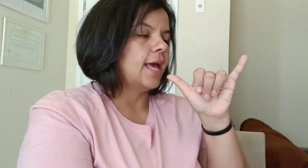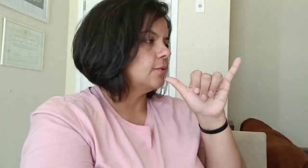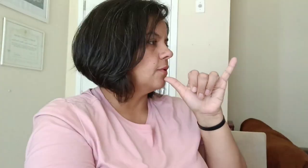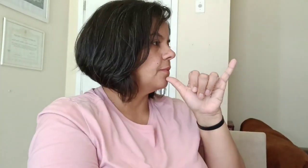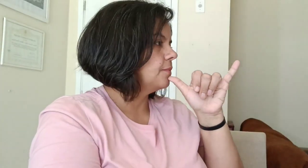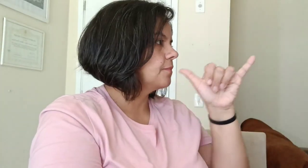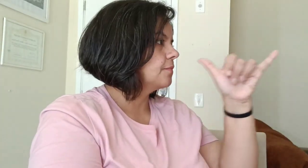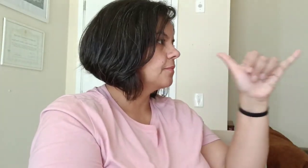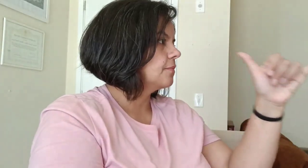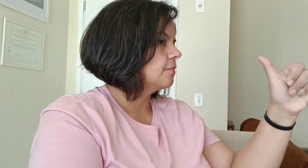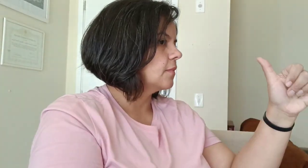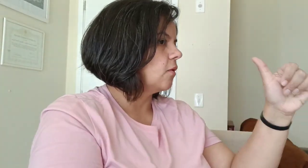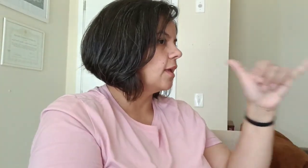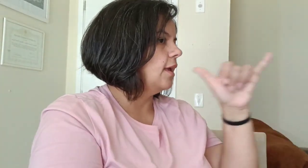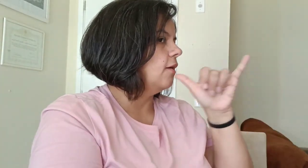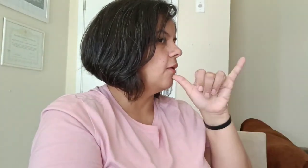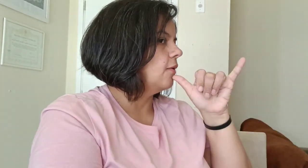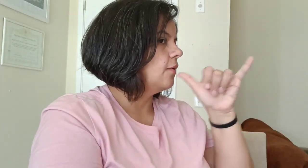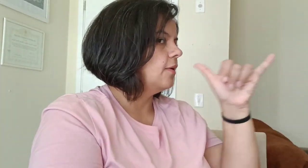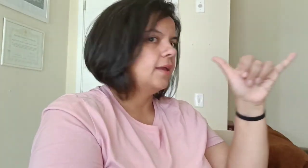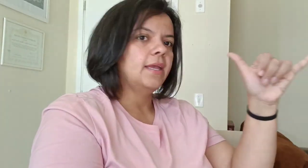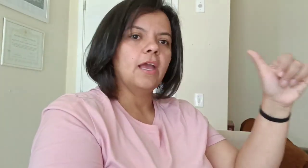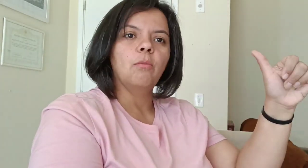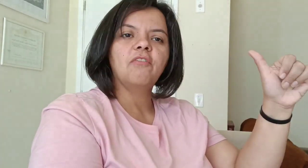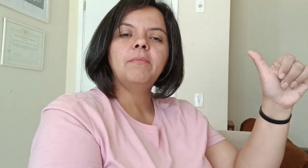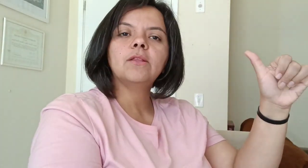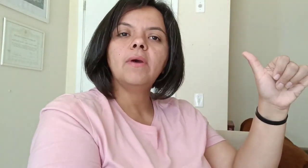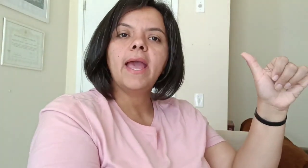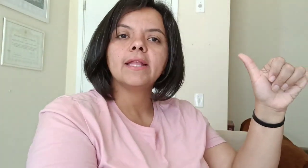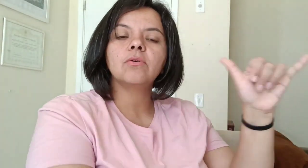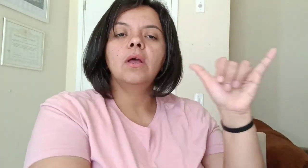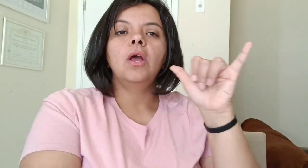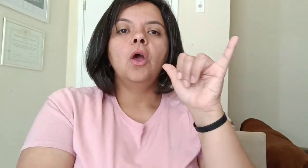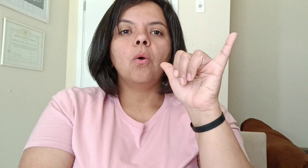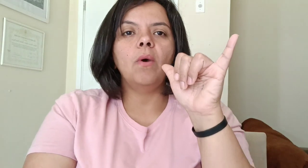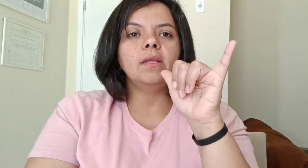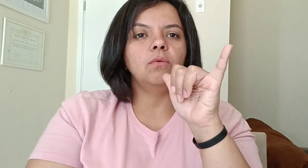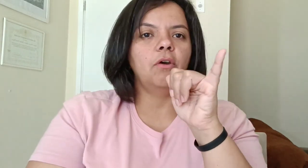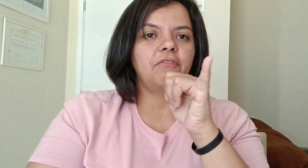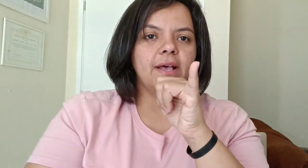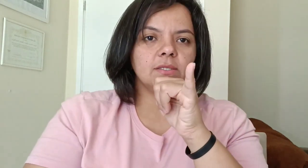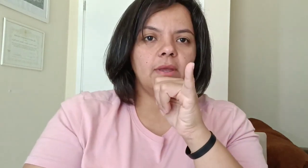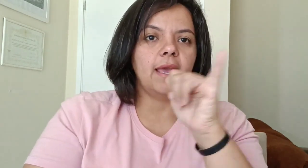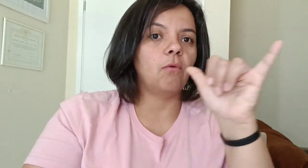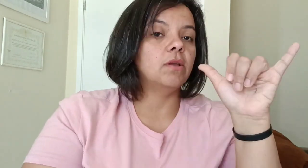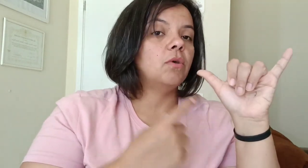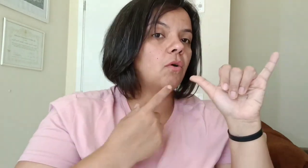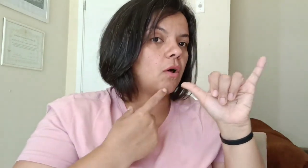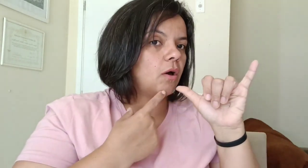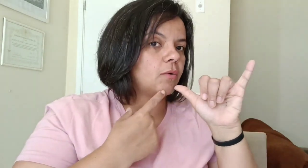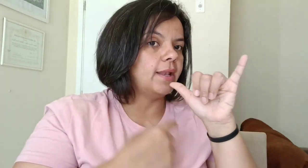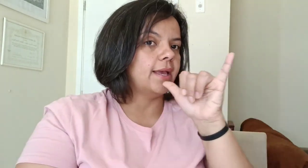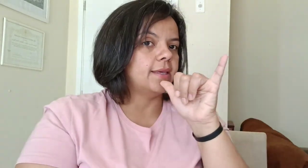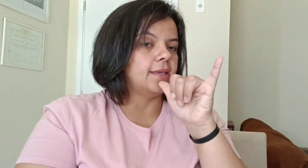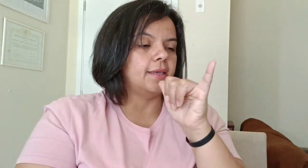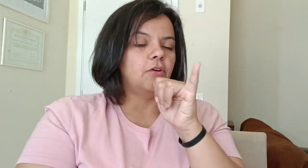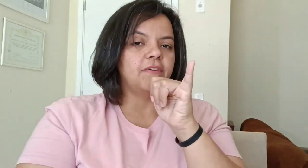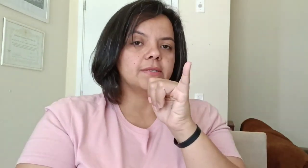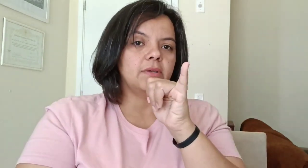lado, ó. Ok, ó? É um movimento reto. Quando eu coloco ele aqui e eu faço